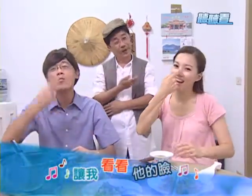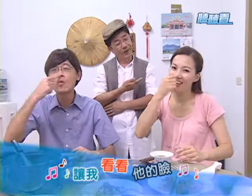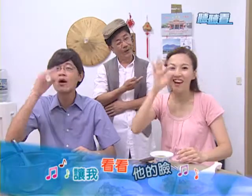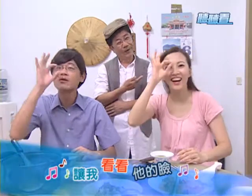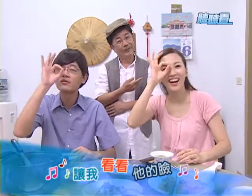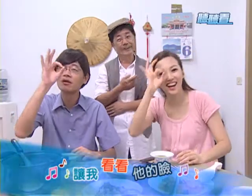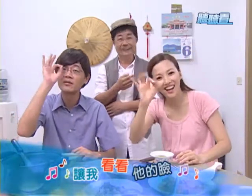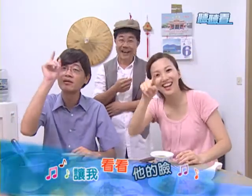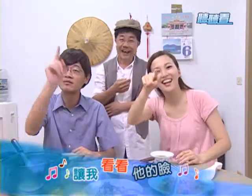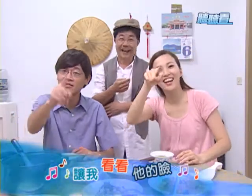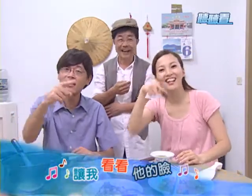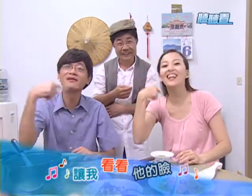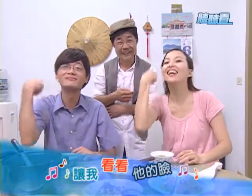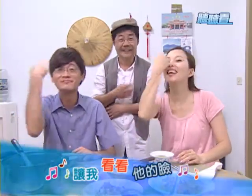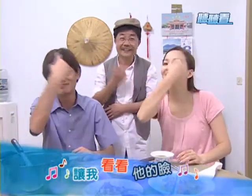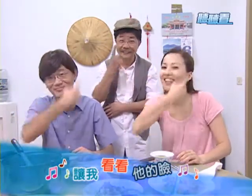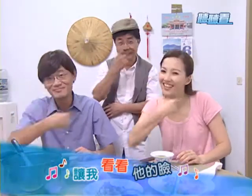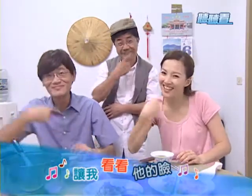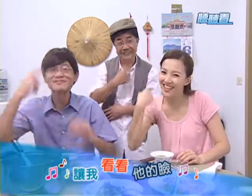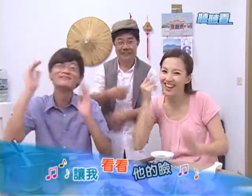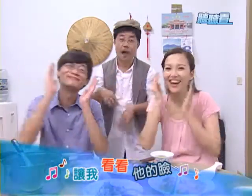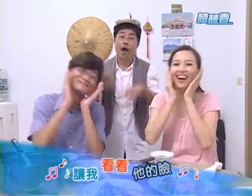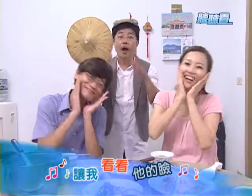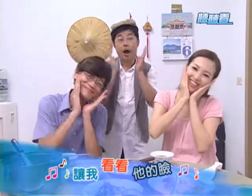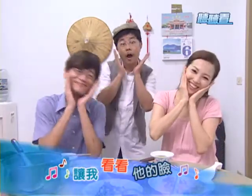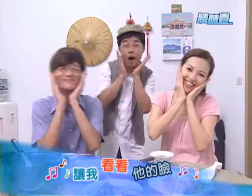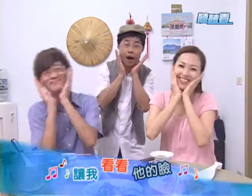看看他的脸。 哦，